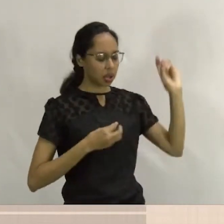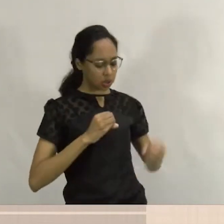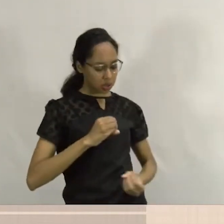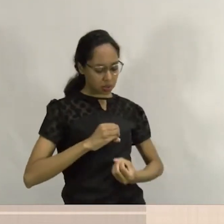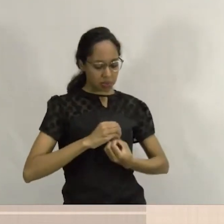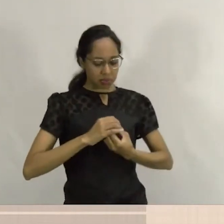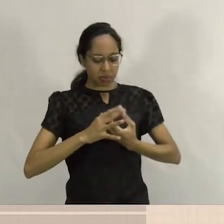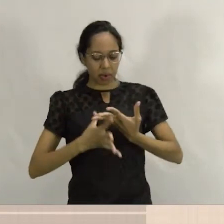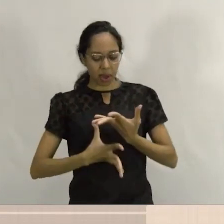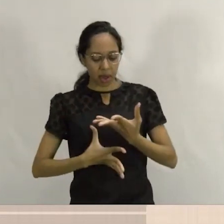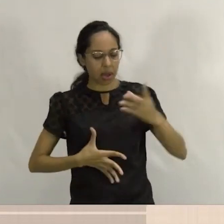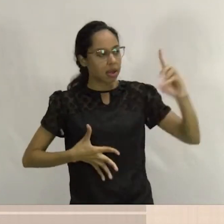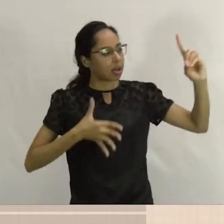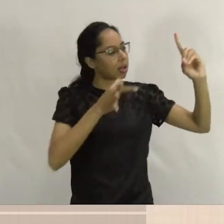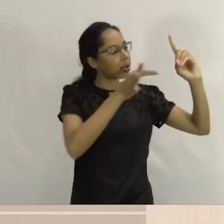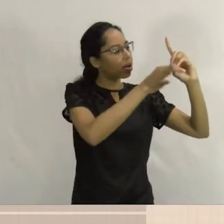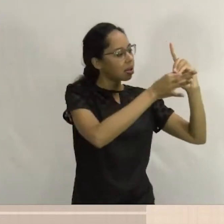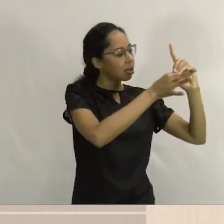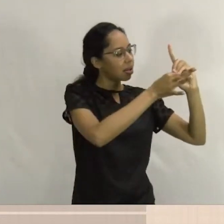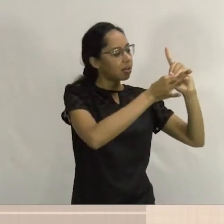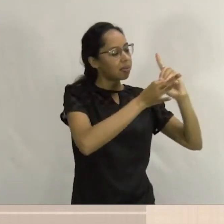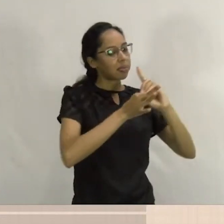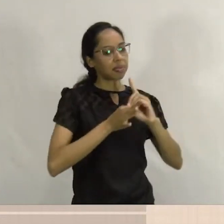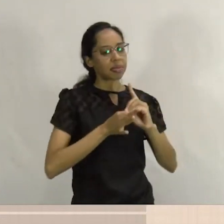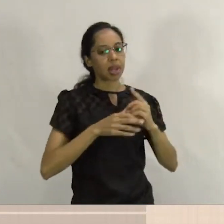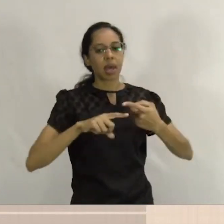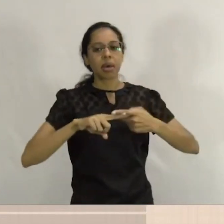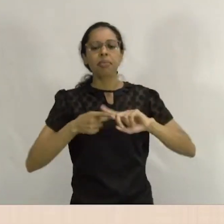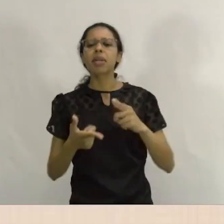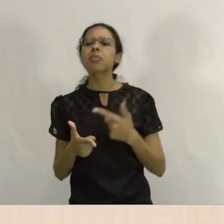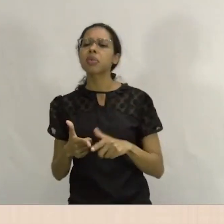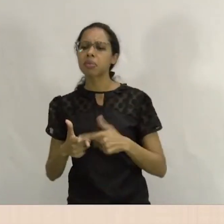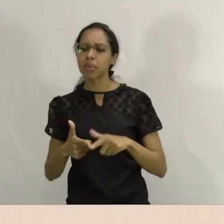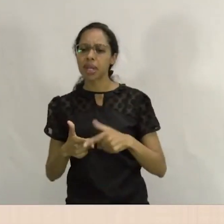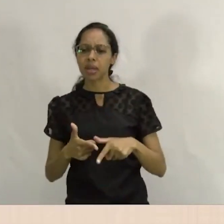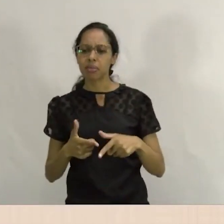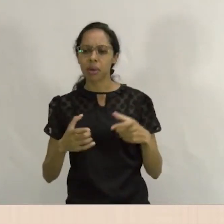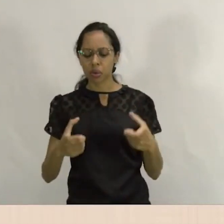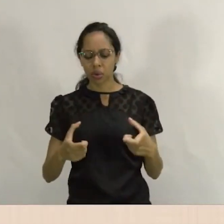direta com Deus. Mas, irmãos, o problema é a nossa alma.